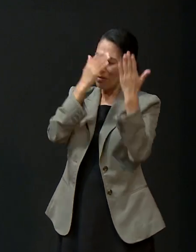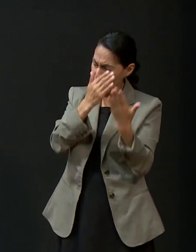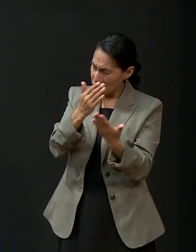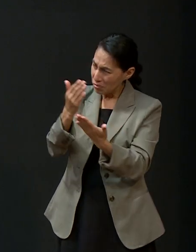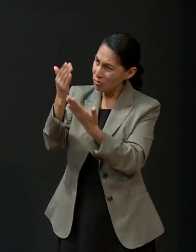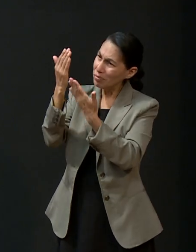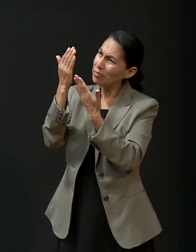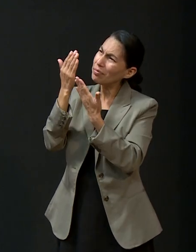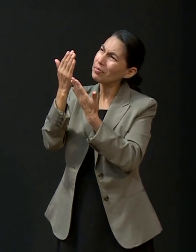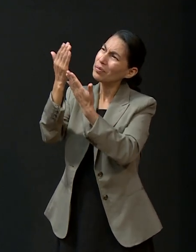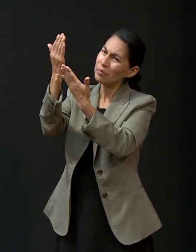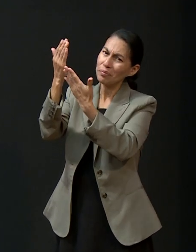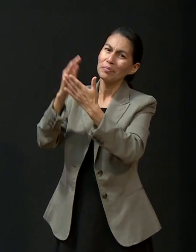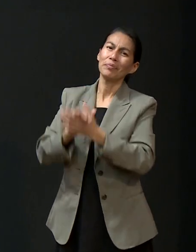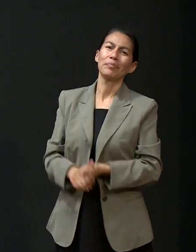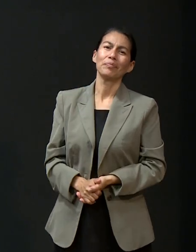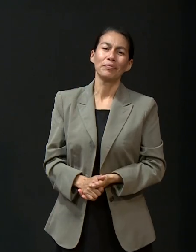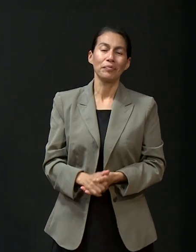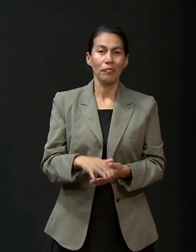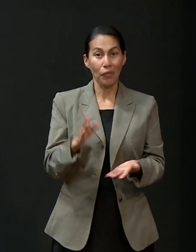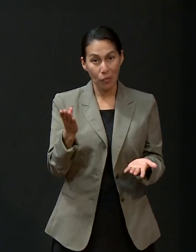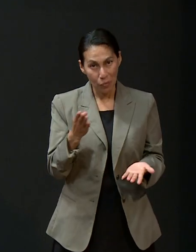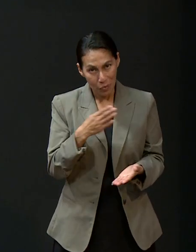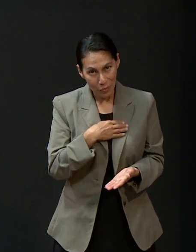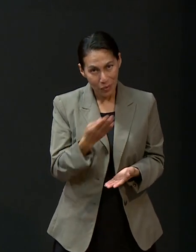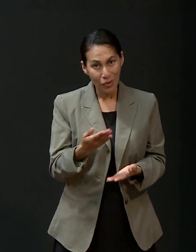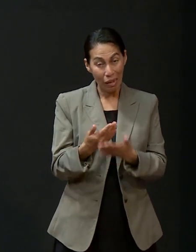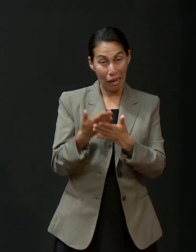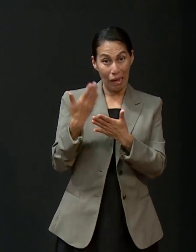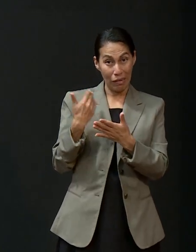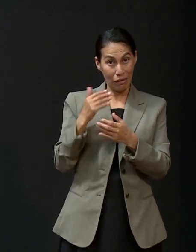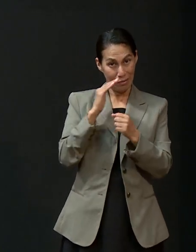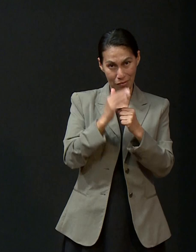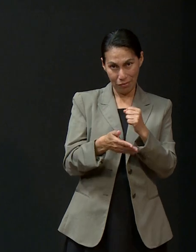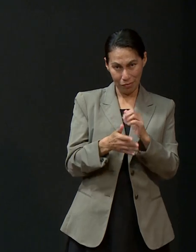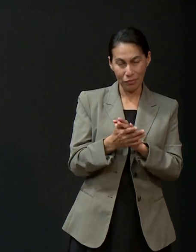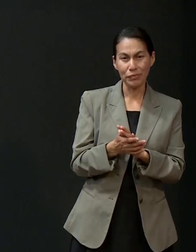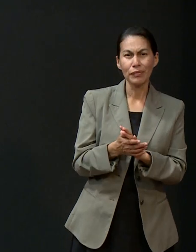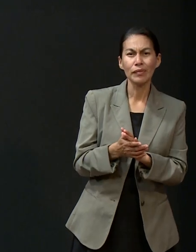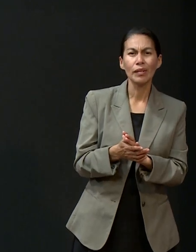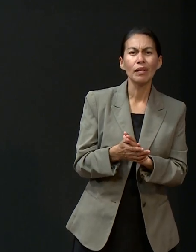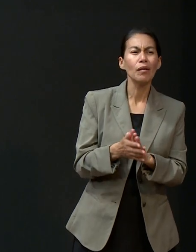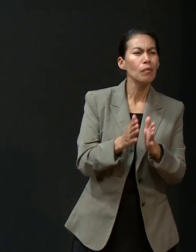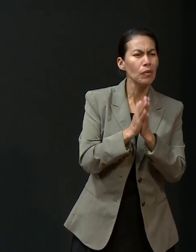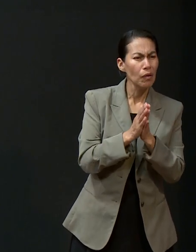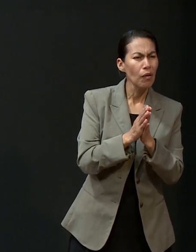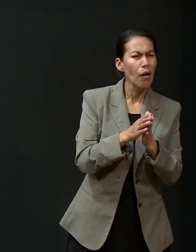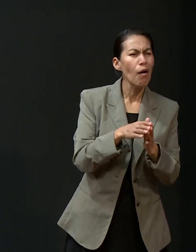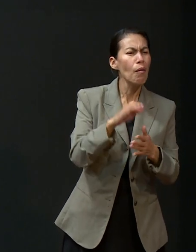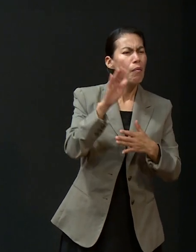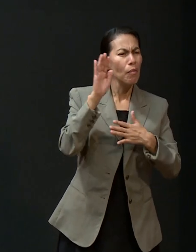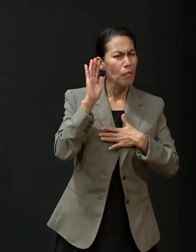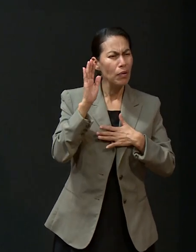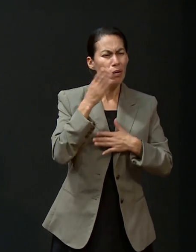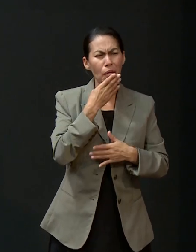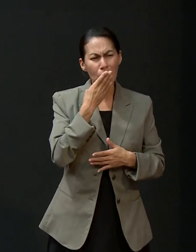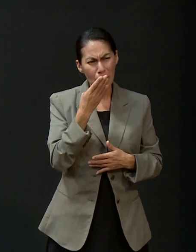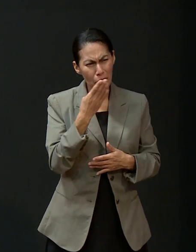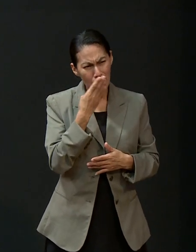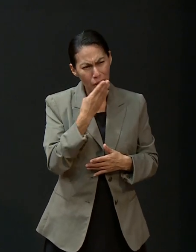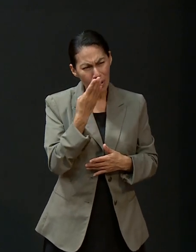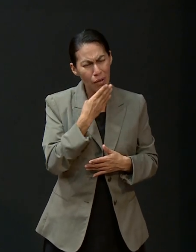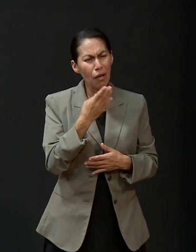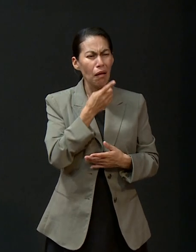Gracias Gracias Francisco Y bueno Antes de despedirnos Siempre les pedimos Que nos digan Una